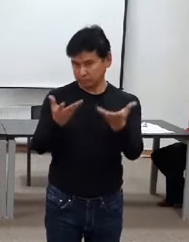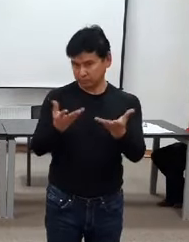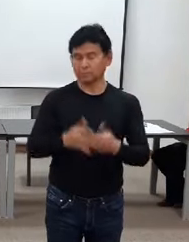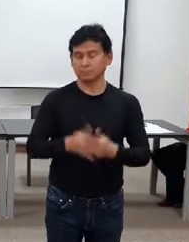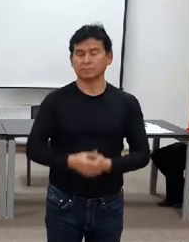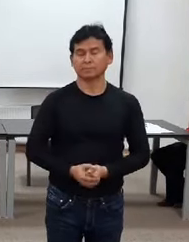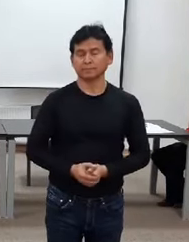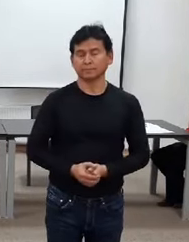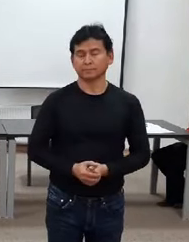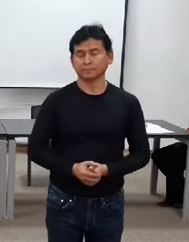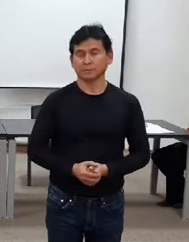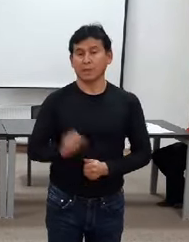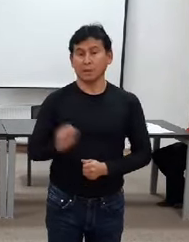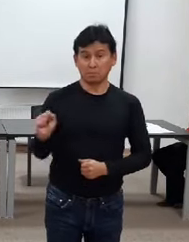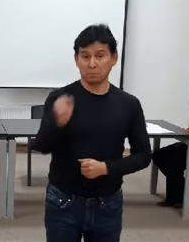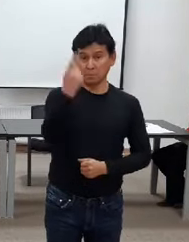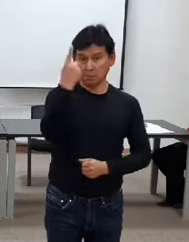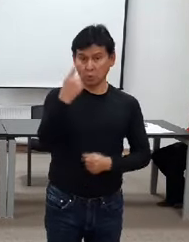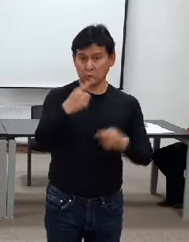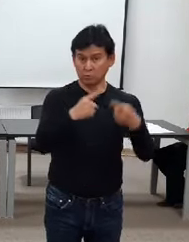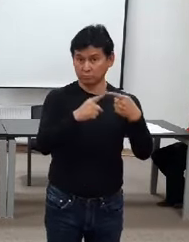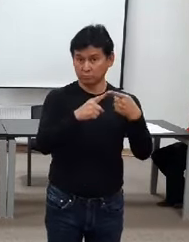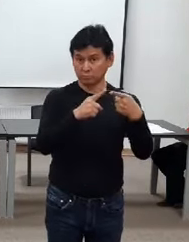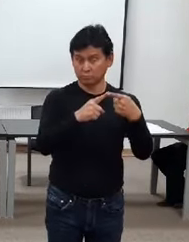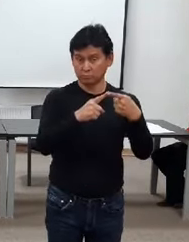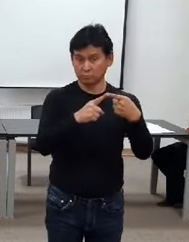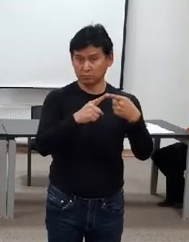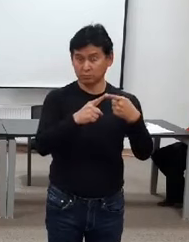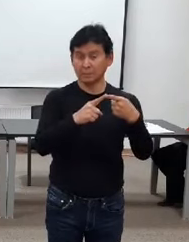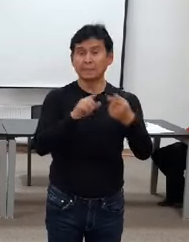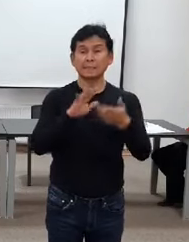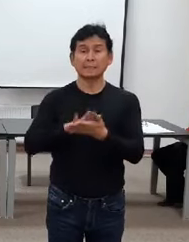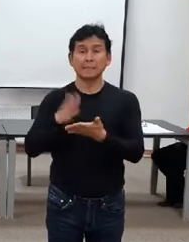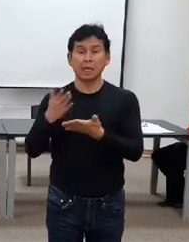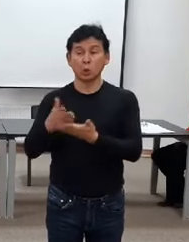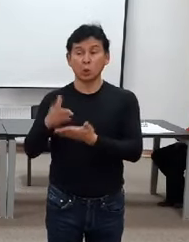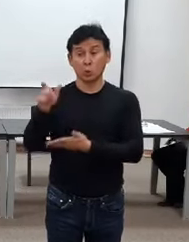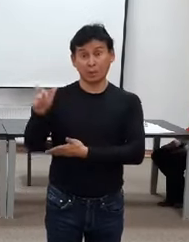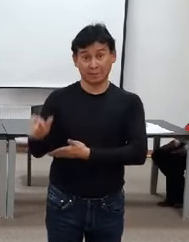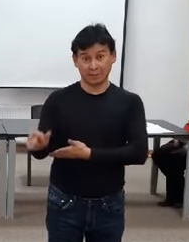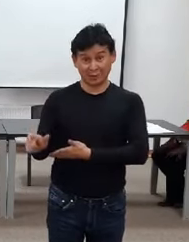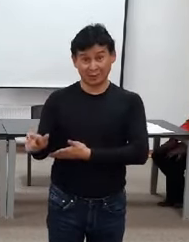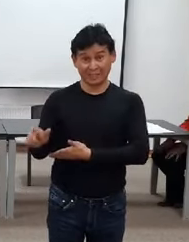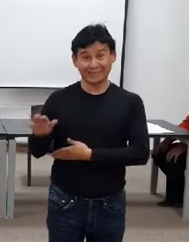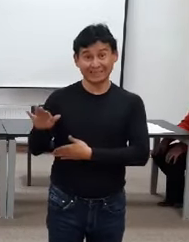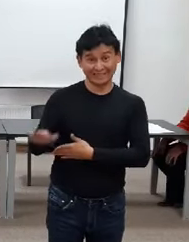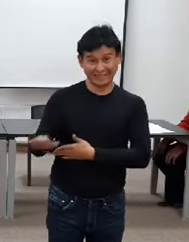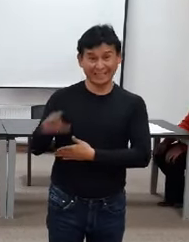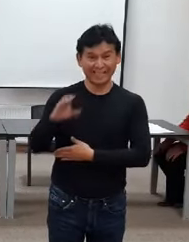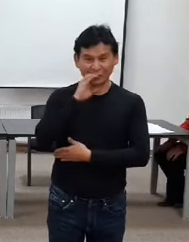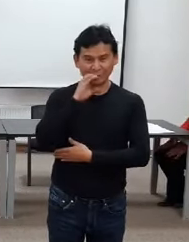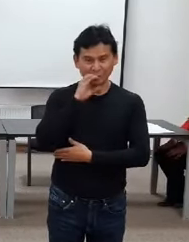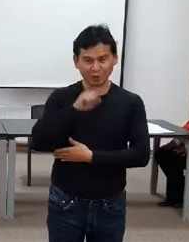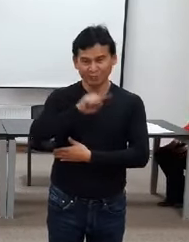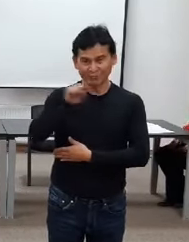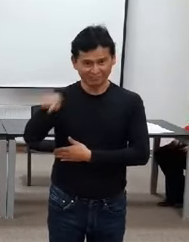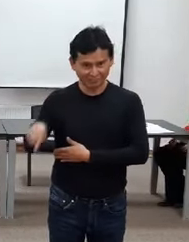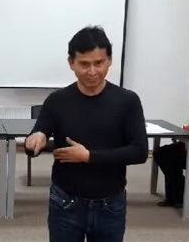comunidad. El primero de ellos tiene relación con el estado de salud de la paciente que fue trasladada desde Concepción a nuestra